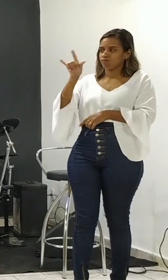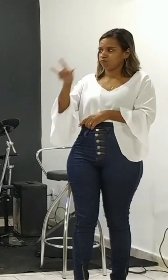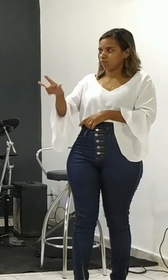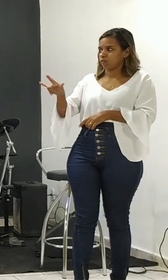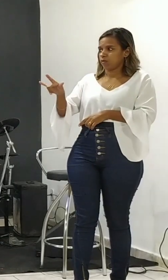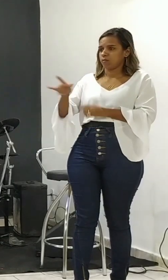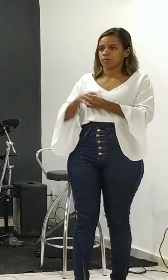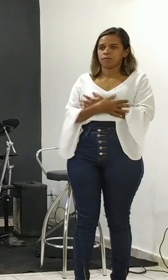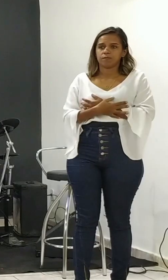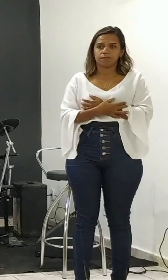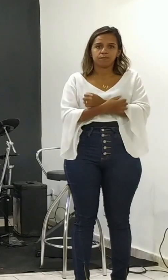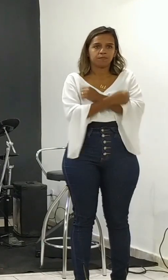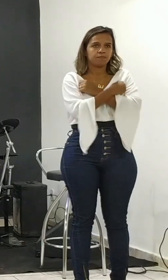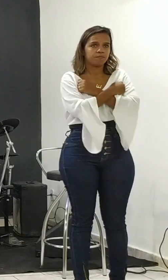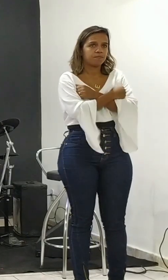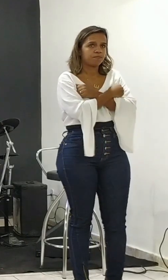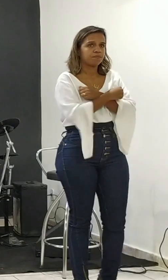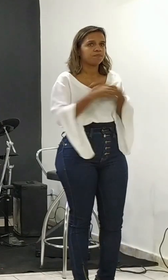querida.